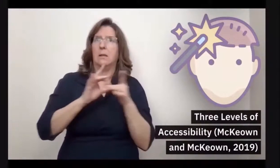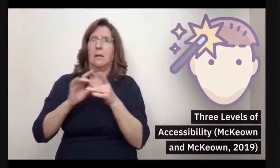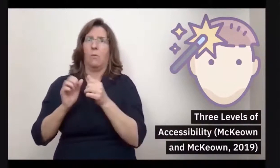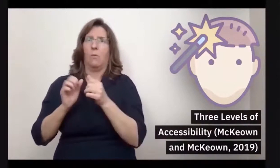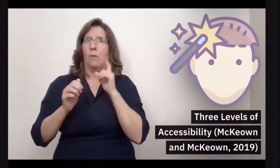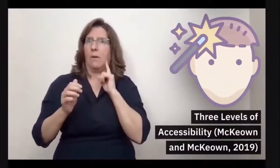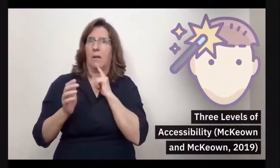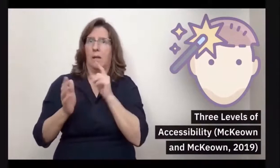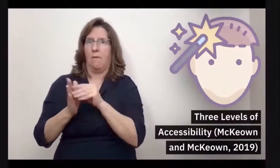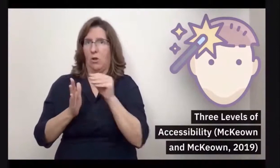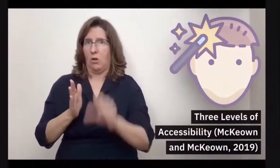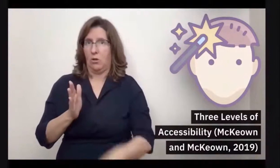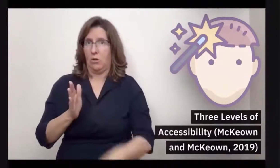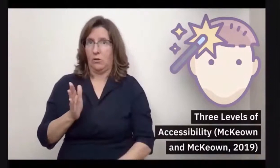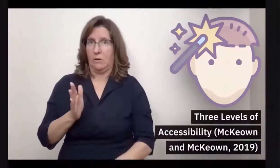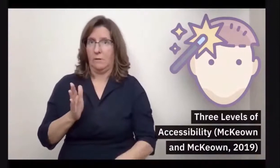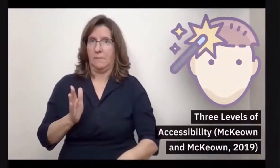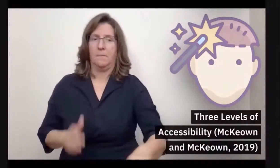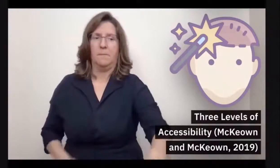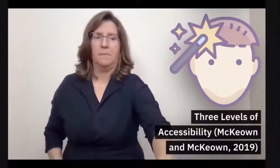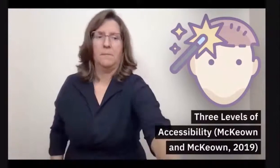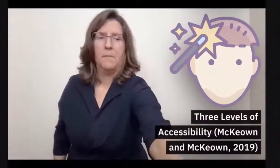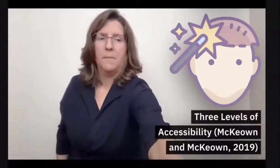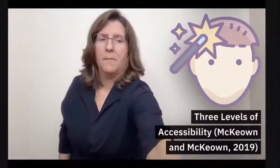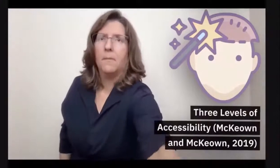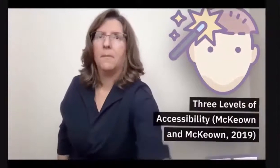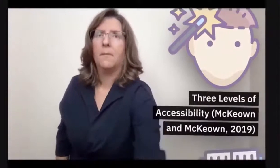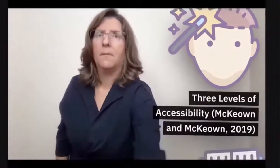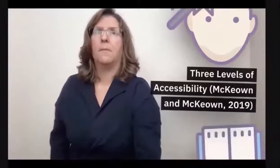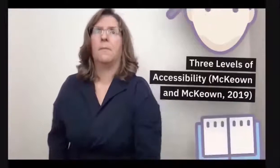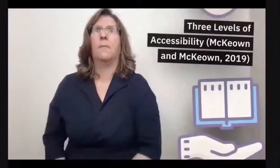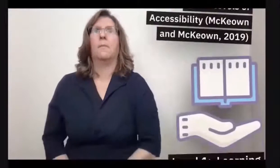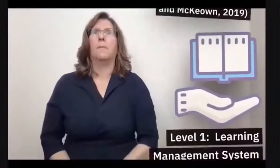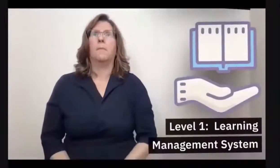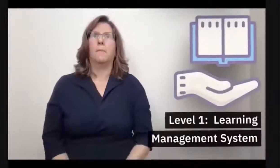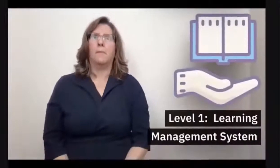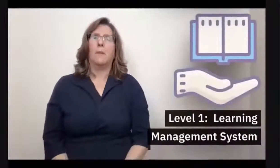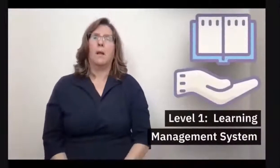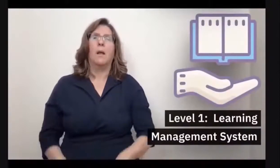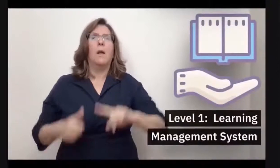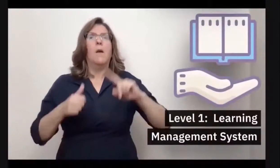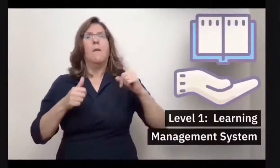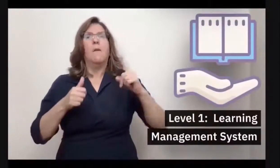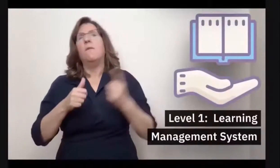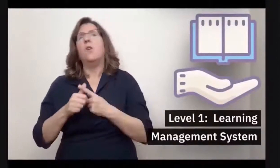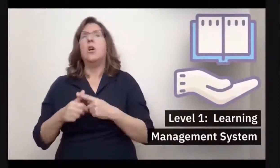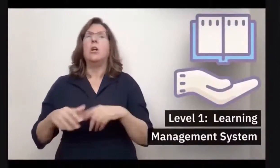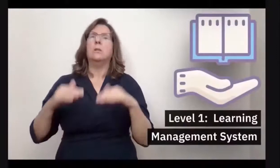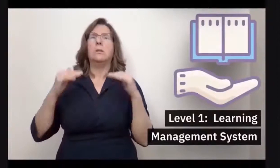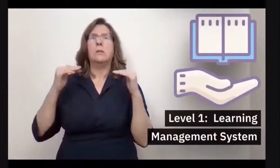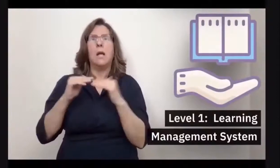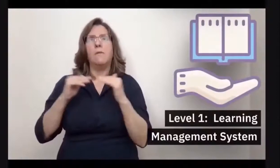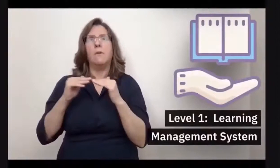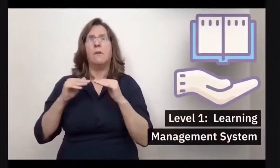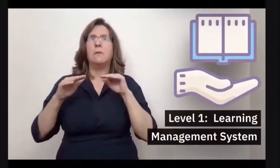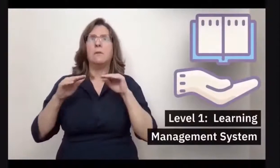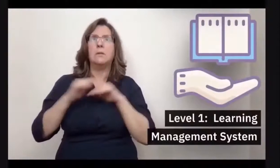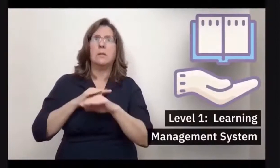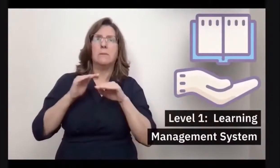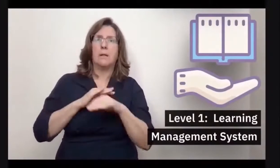El primer nivel de accesibilidad se relaciona con el sistema de gestión de aprendizaje o el curso. Este